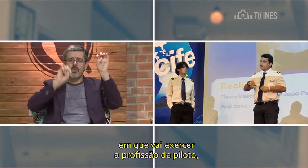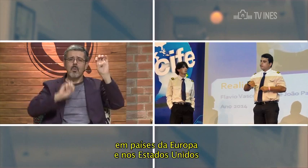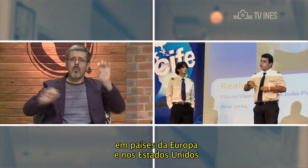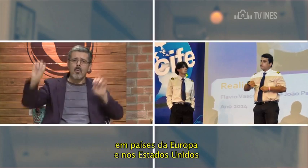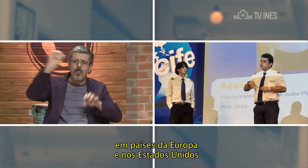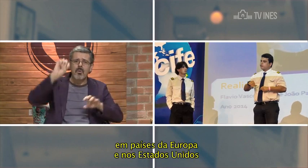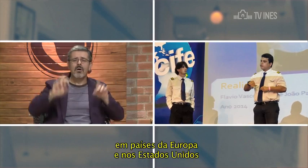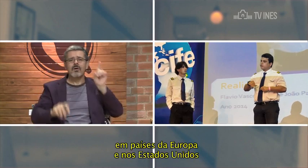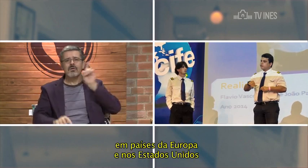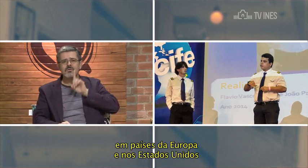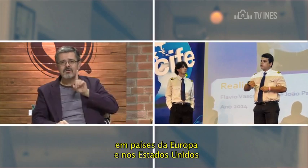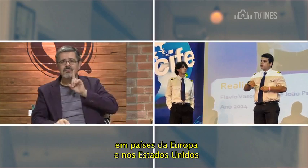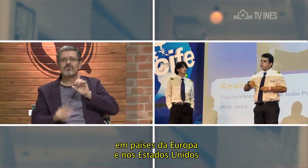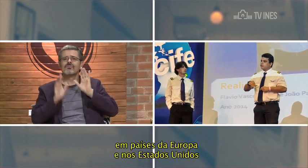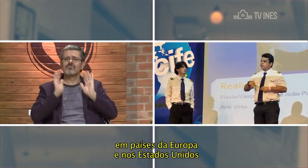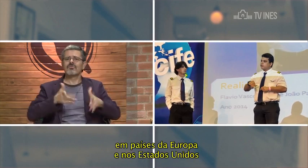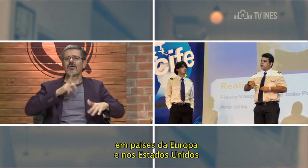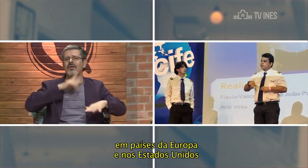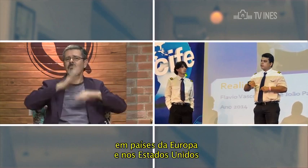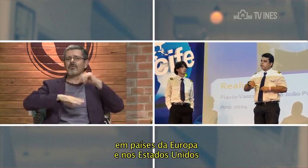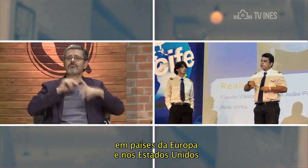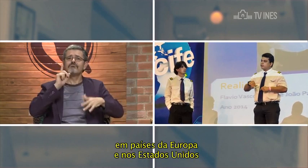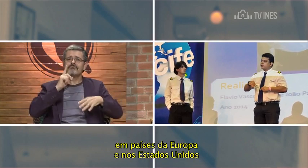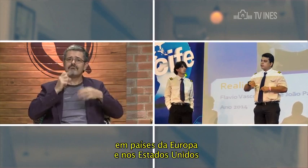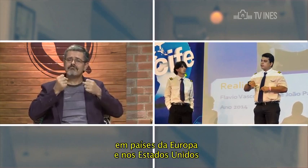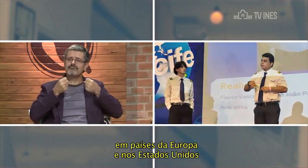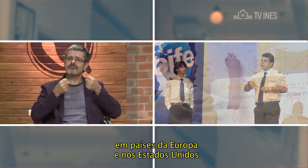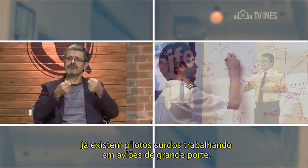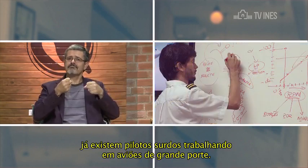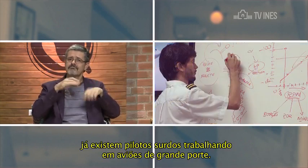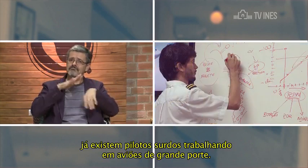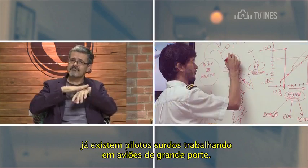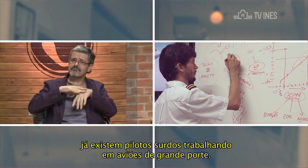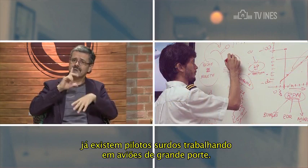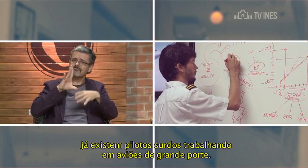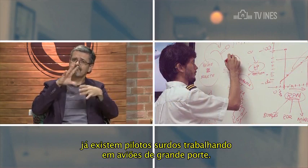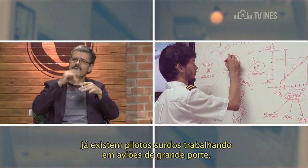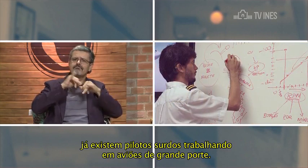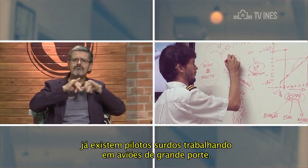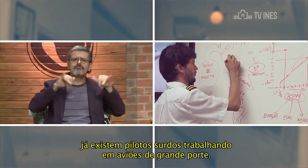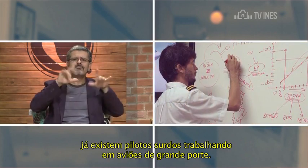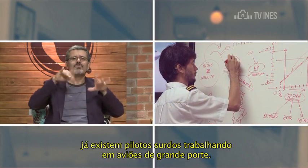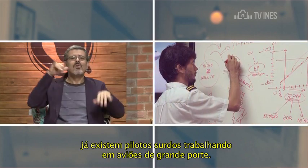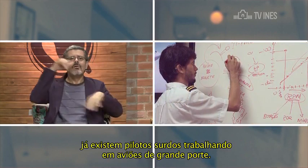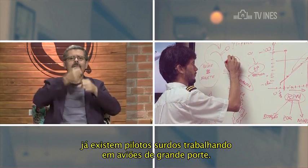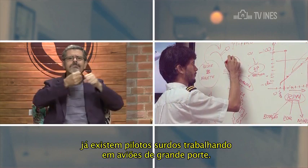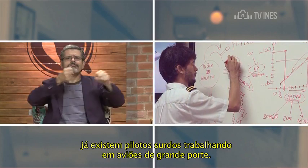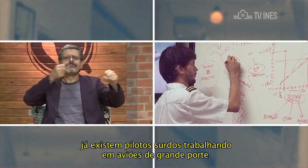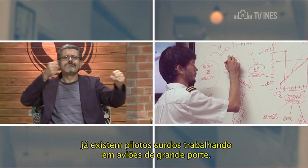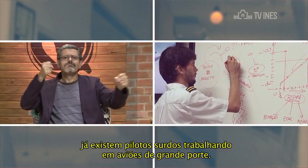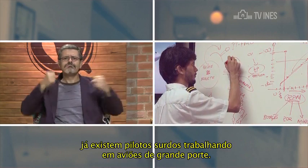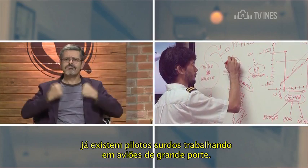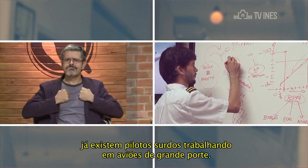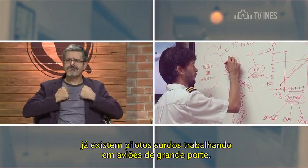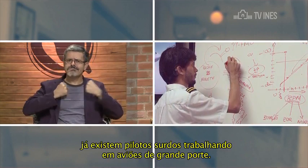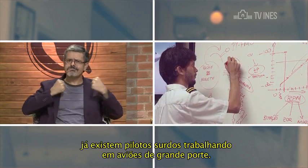em países da Europa e nos Estados Unidos já existem pilotos surdos trabalhando em aviões de grande